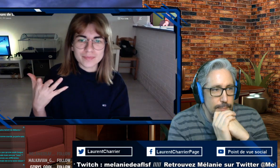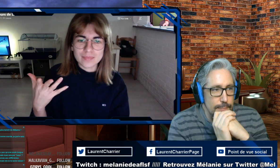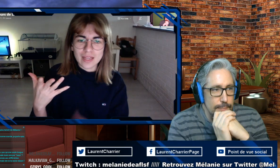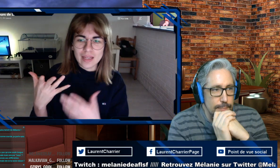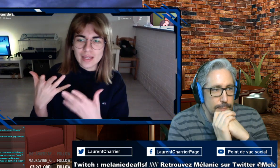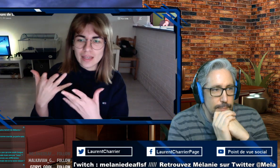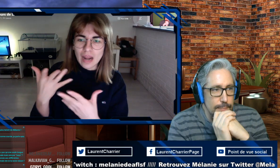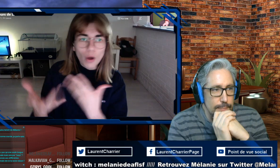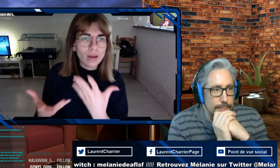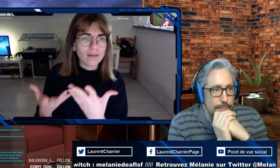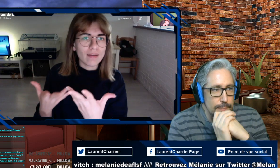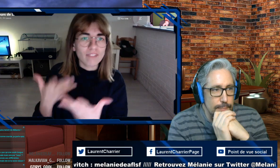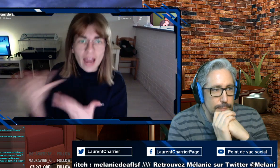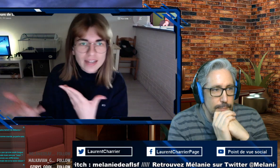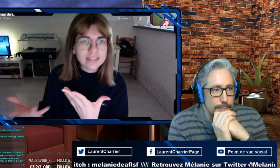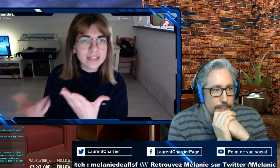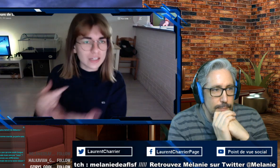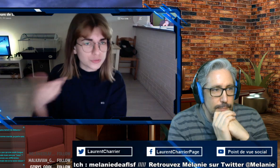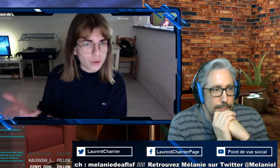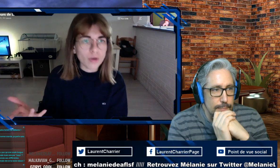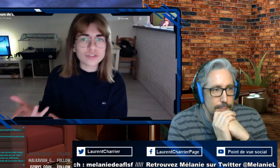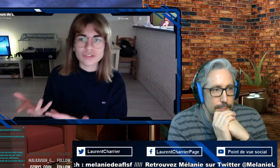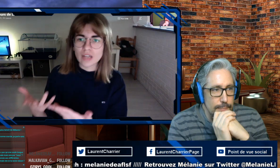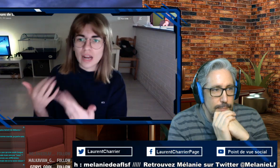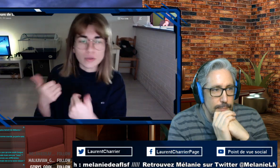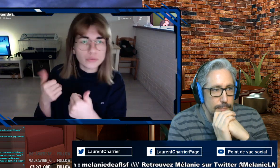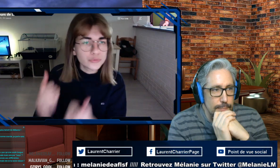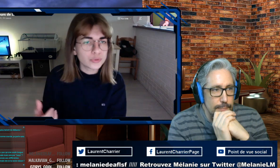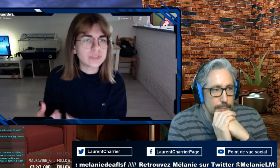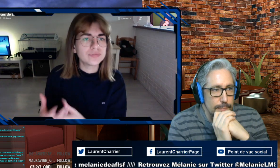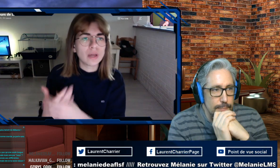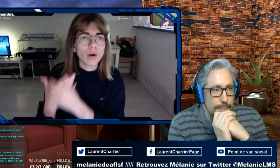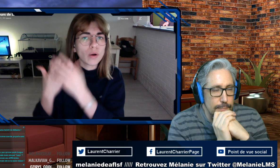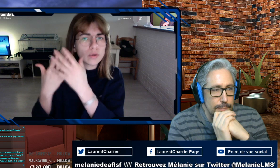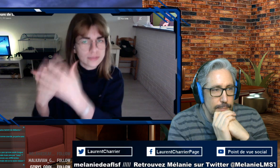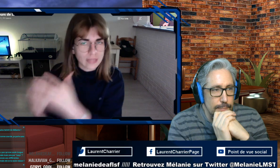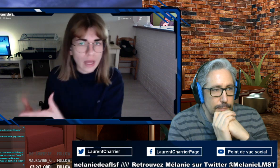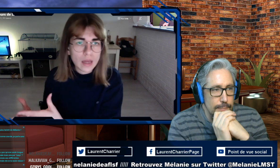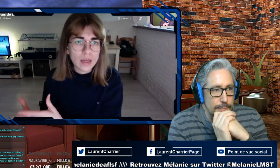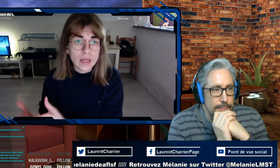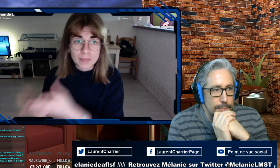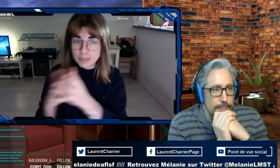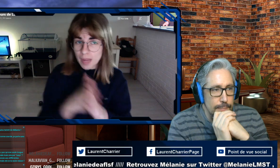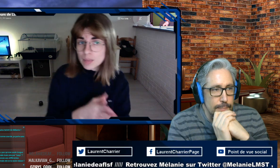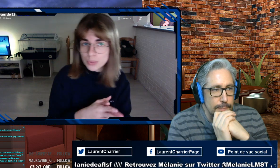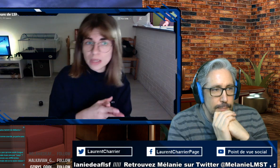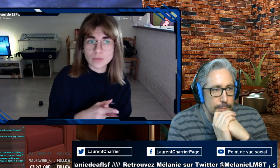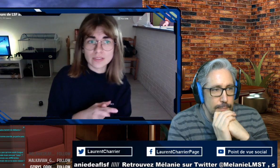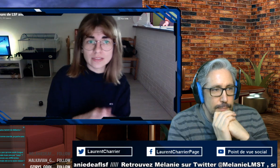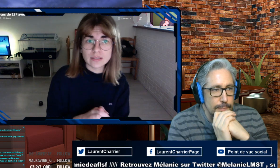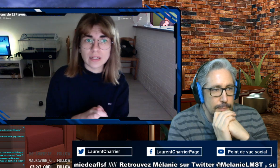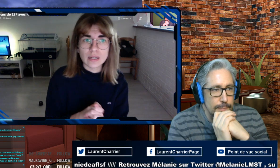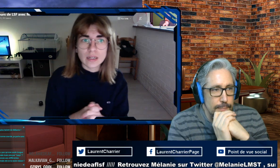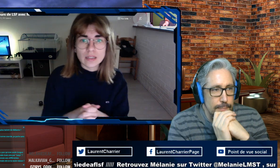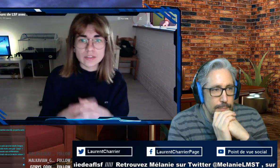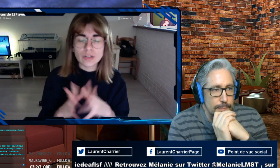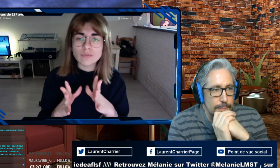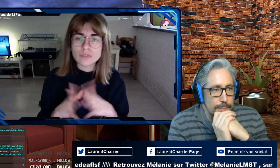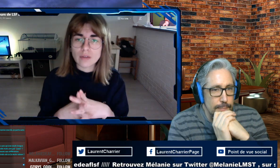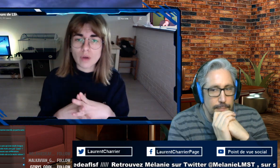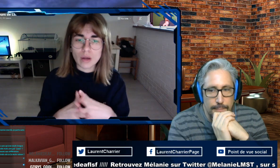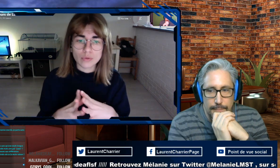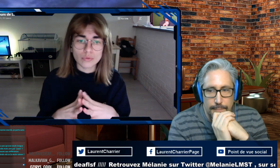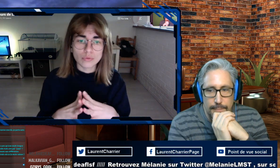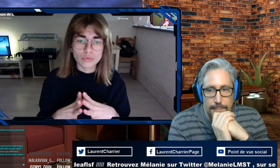bah, la langue, elle varie, elle change, il y a la culture différente, etc. Mais c'est pareil pour la langue des signes. Déjà,